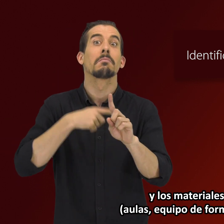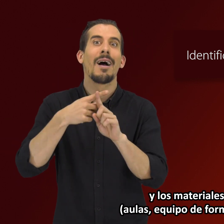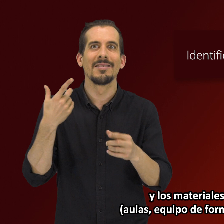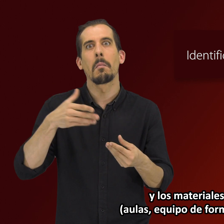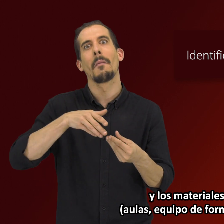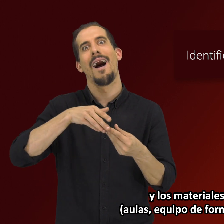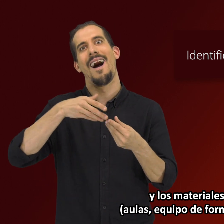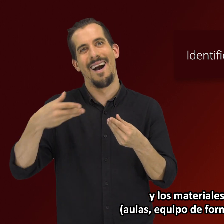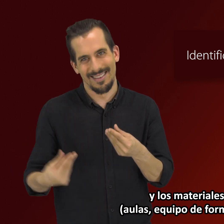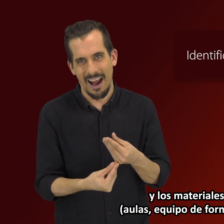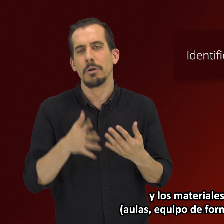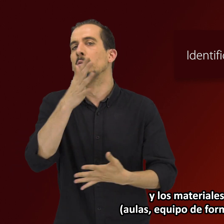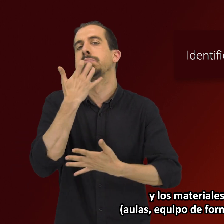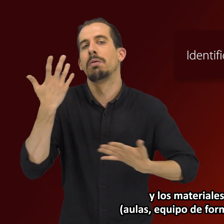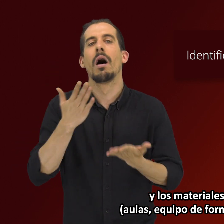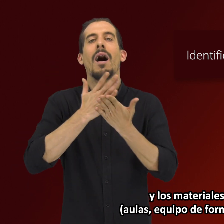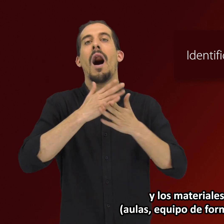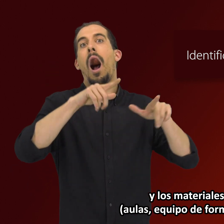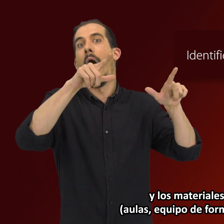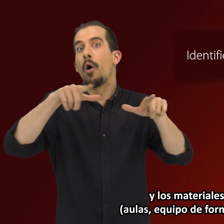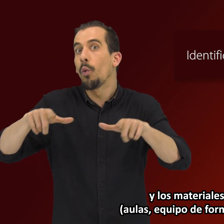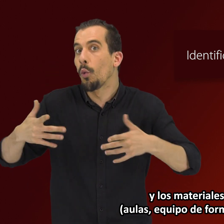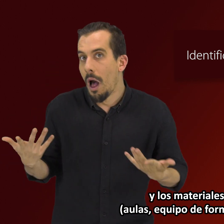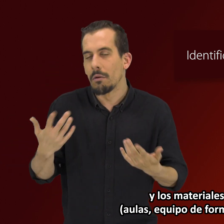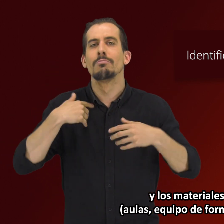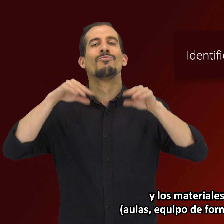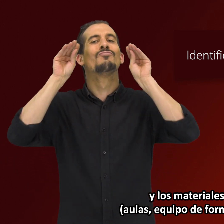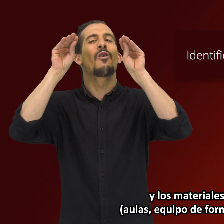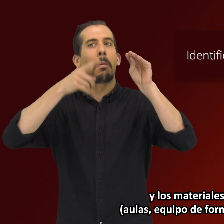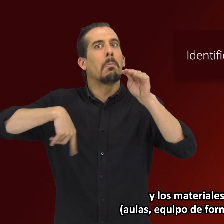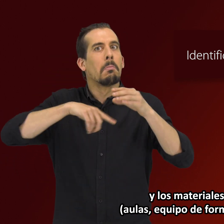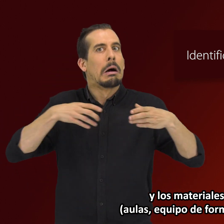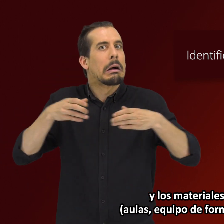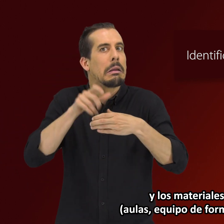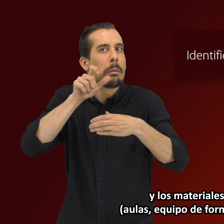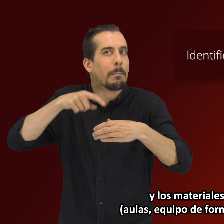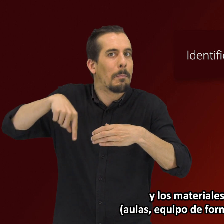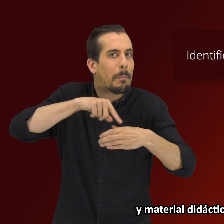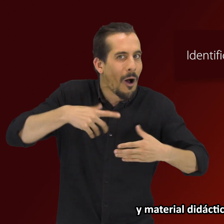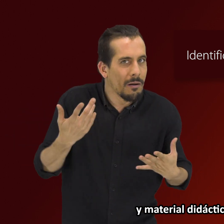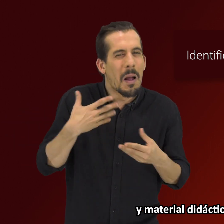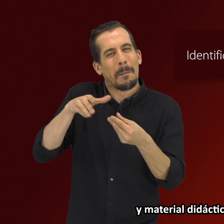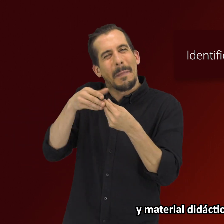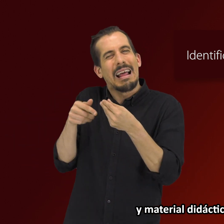y los materiales, aulas, equipo de formación y material didáctico.